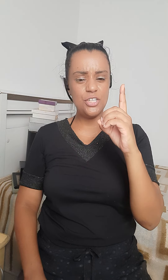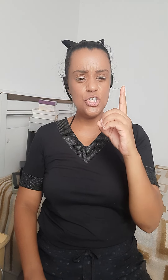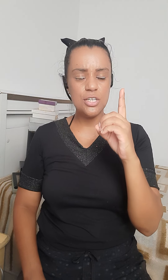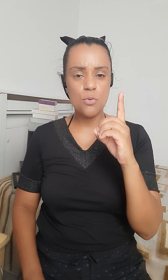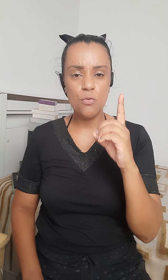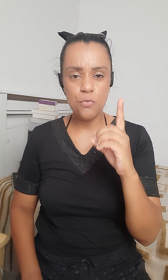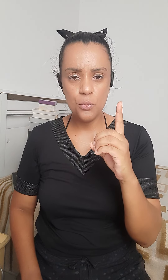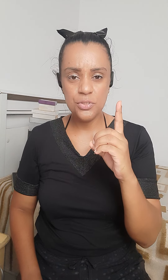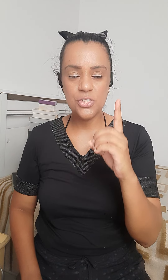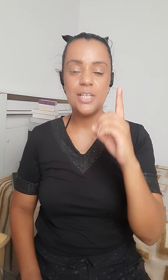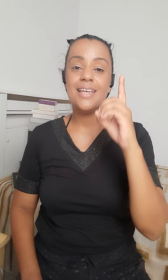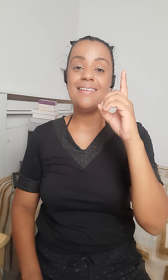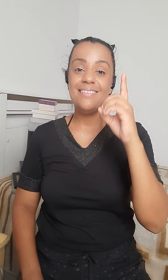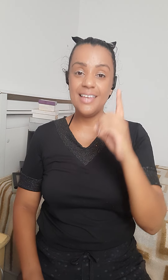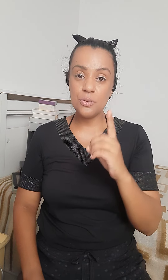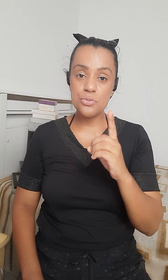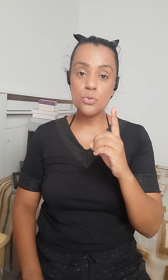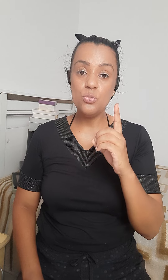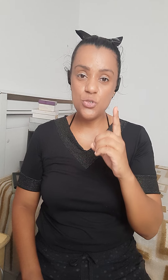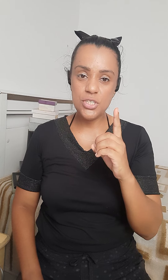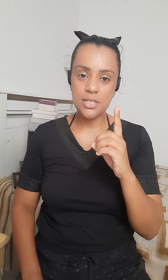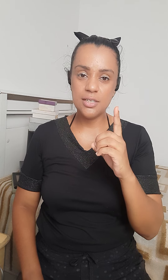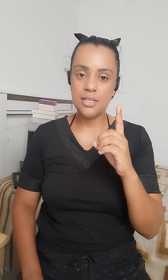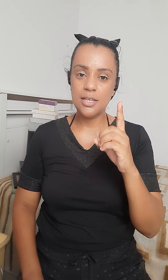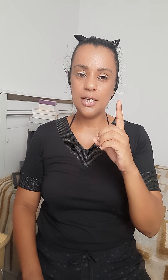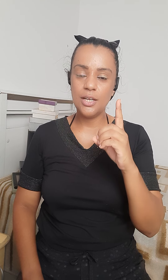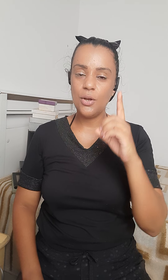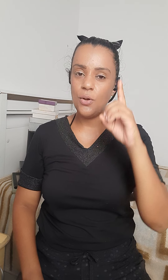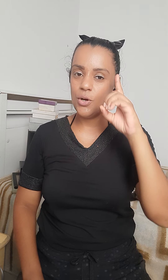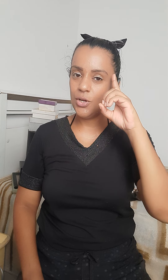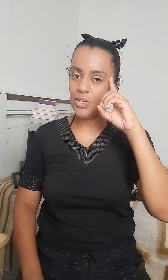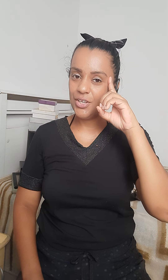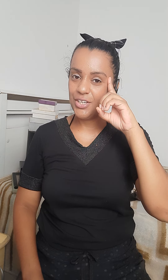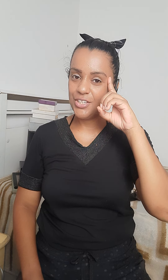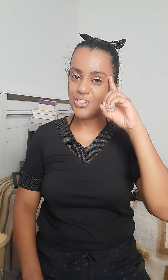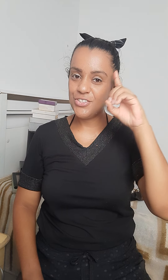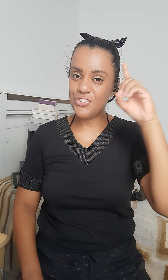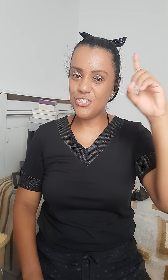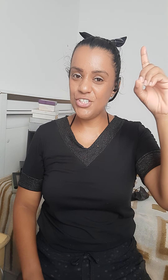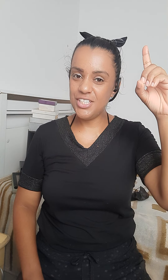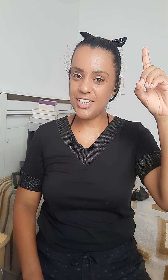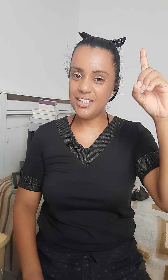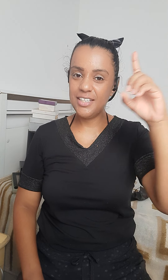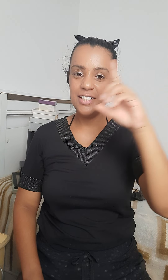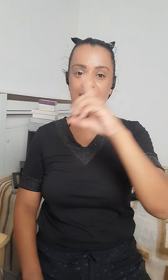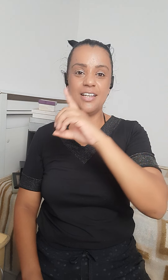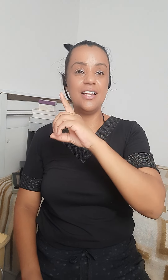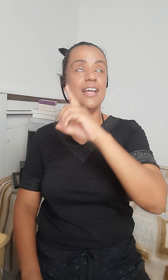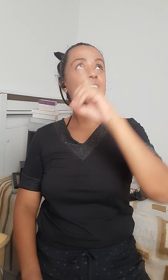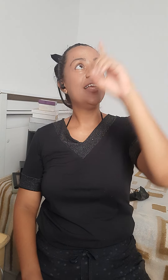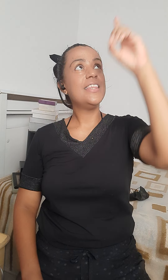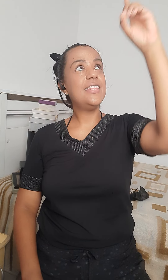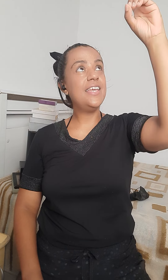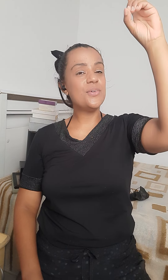que confunde Deus com dia. Ó, dia,